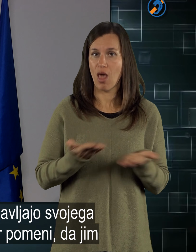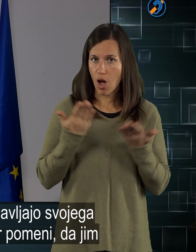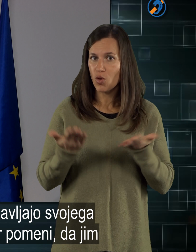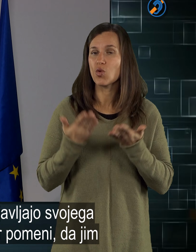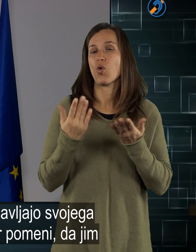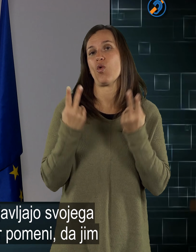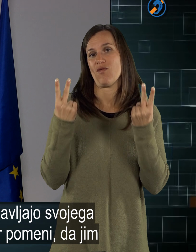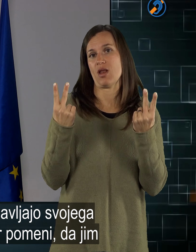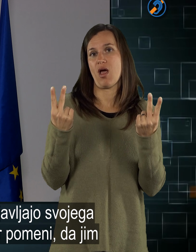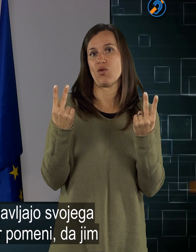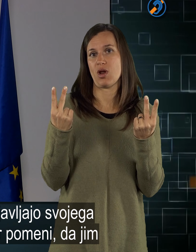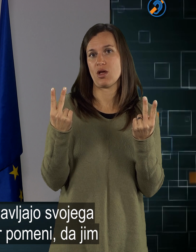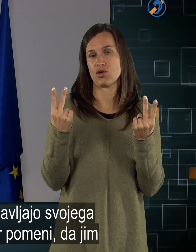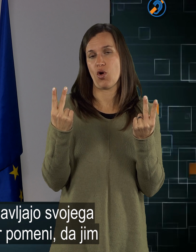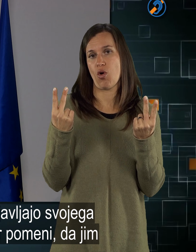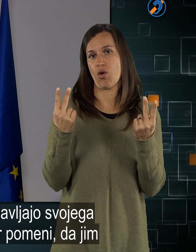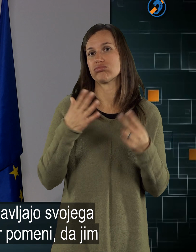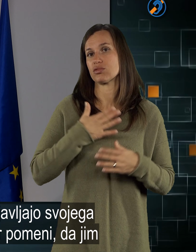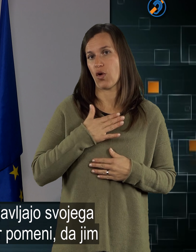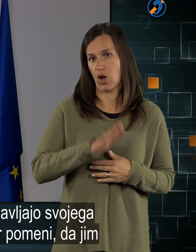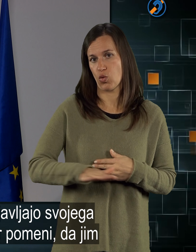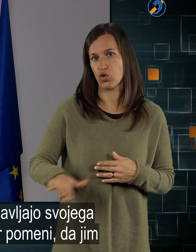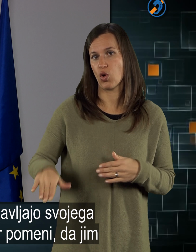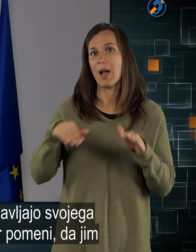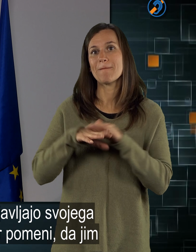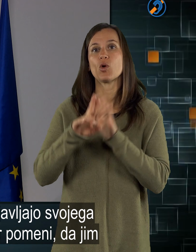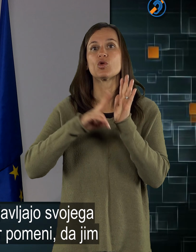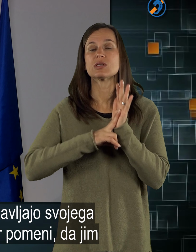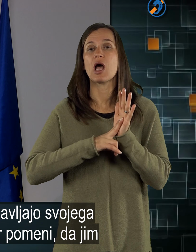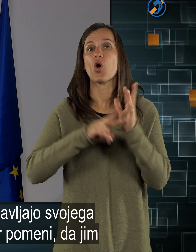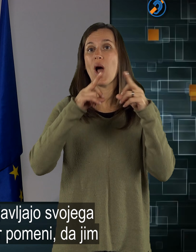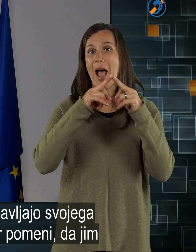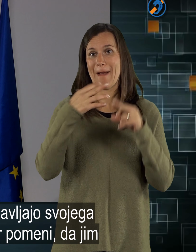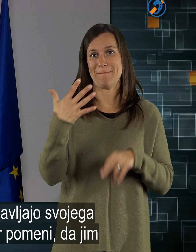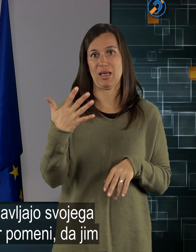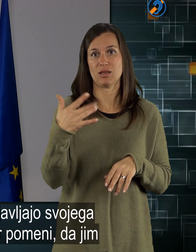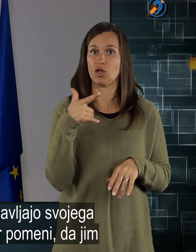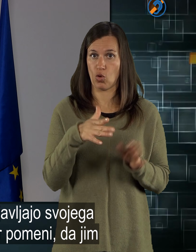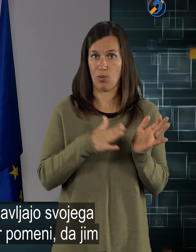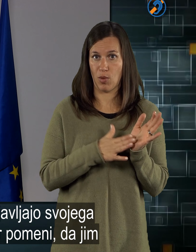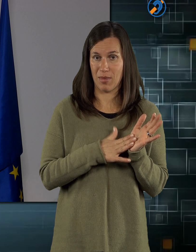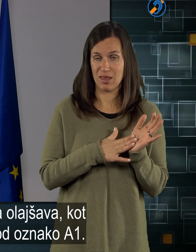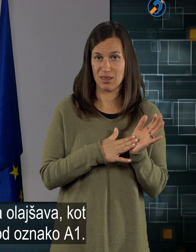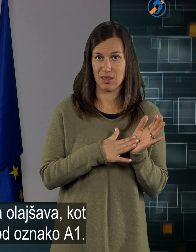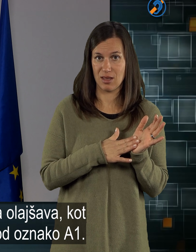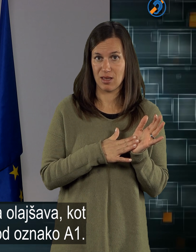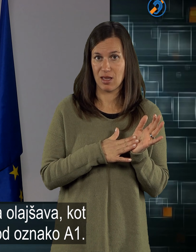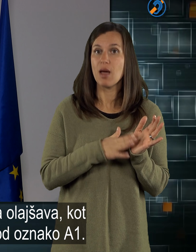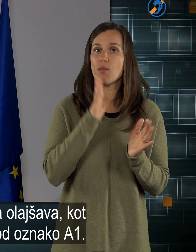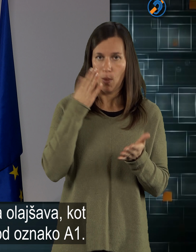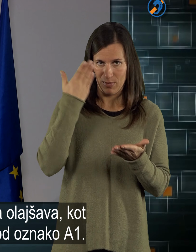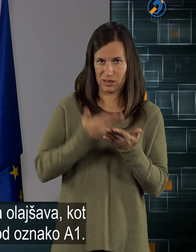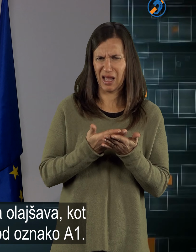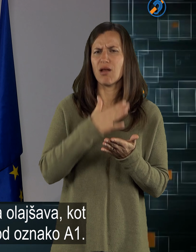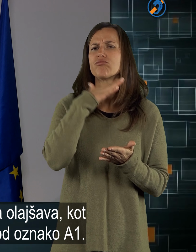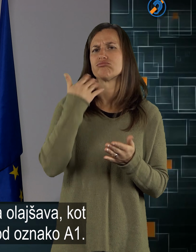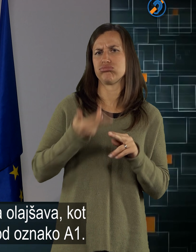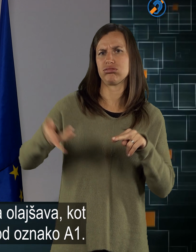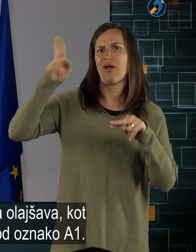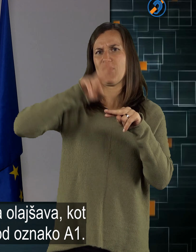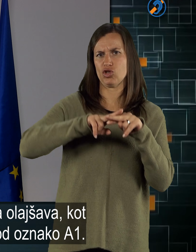lahko uveljavljajo torej svojega otroka pod oznako A5, kar pomeni, da jim bo priznana